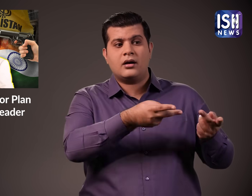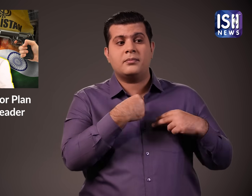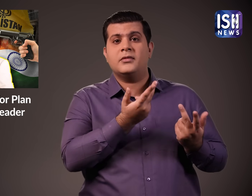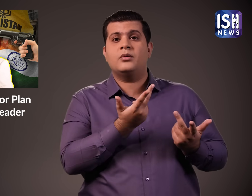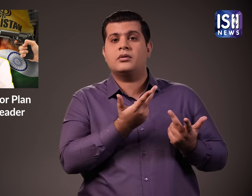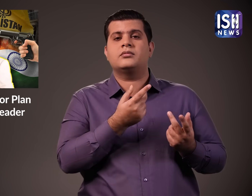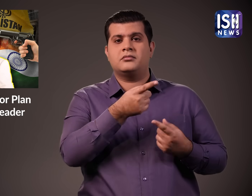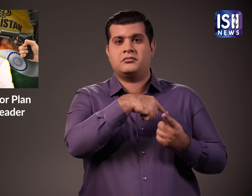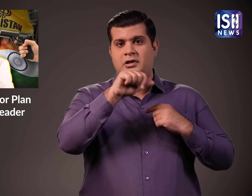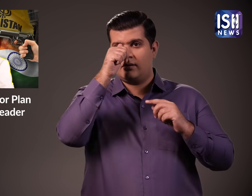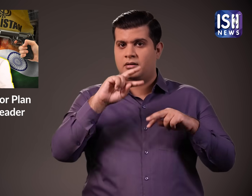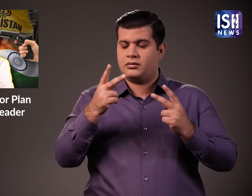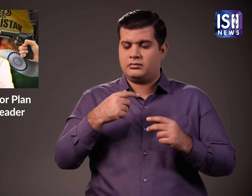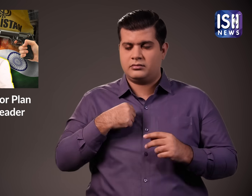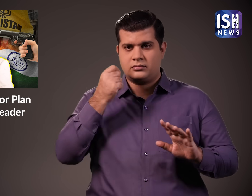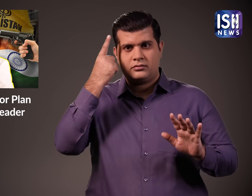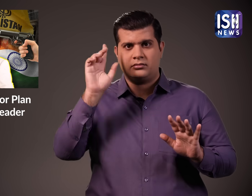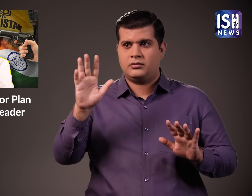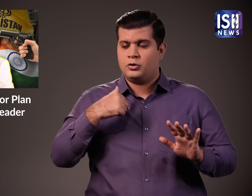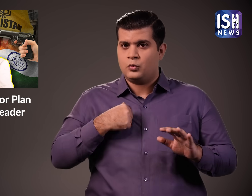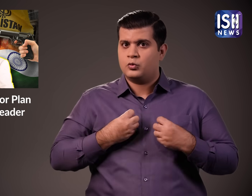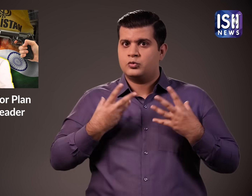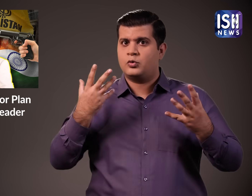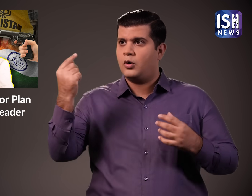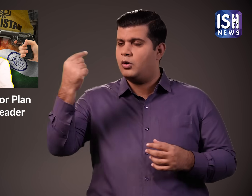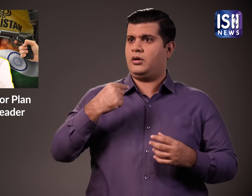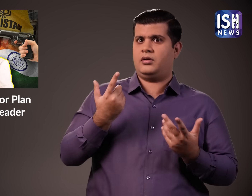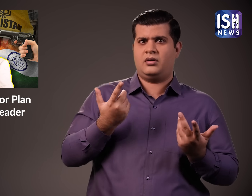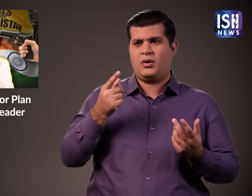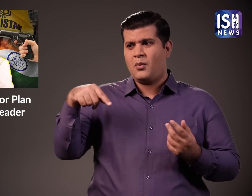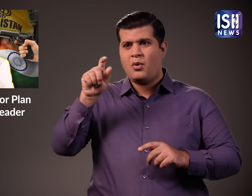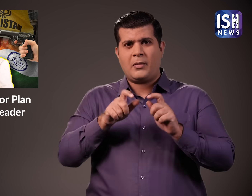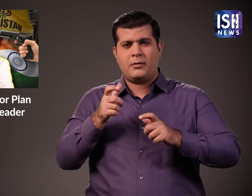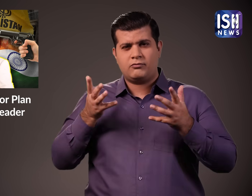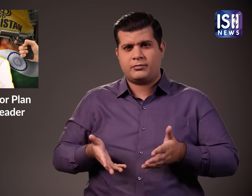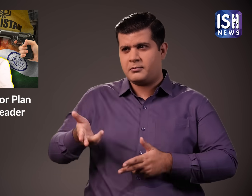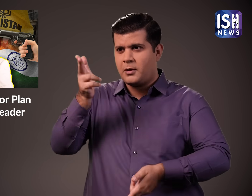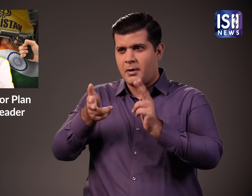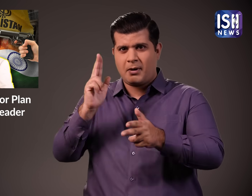आश्चर्या और चिंता व्यक्त की है क्योंकि ऐसी किसी भी हत्या के लिए भारत को दोशी ठहराया जा रहा